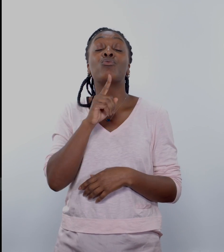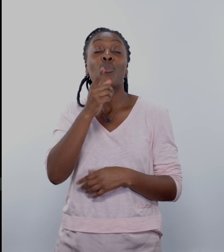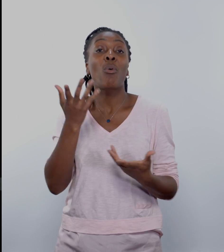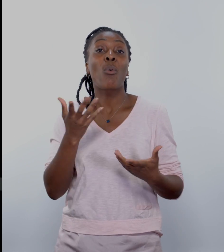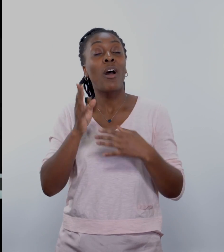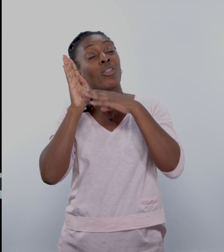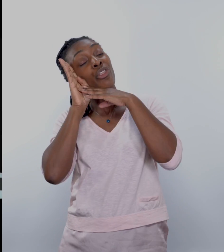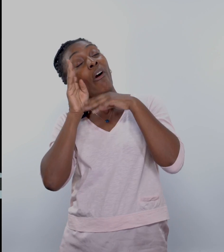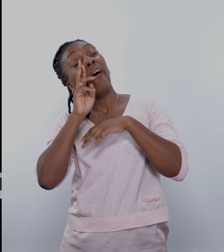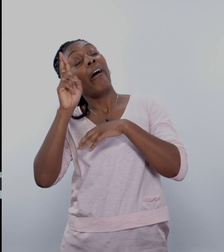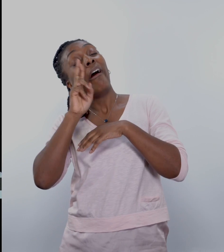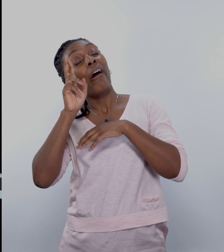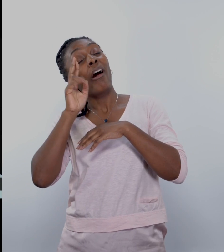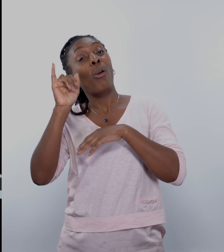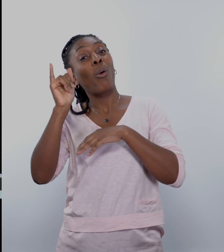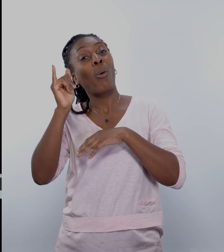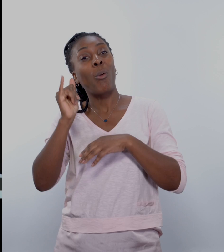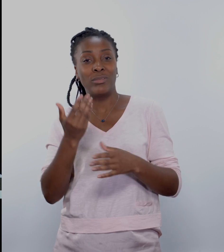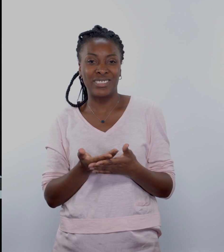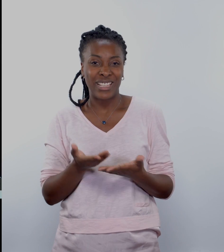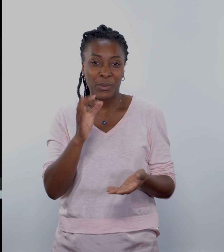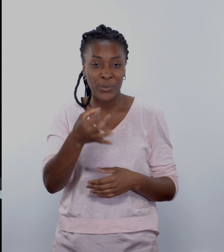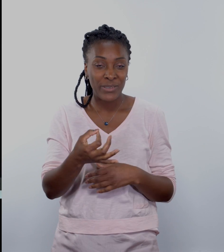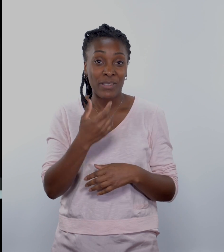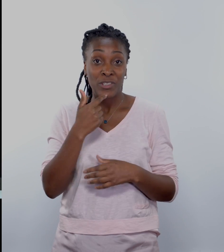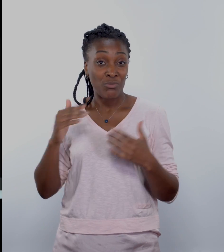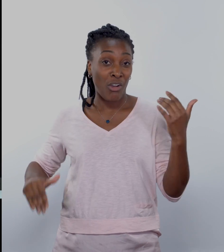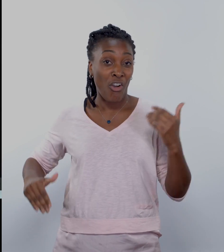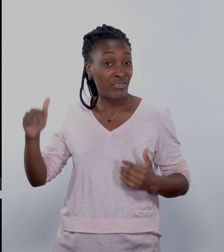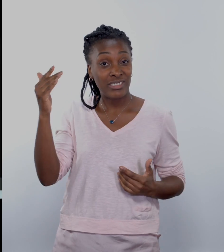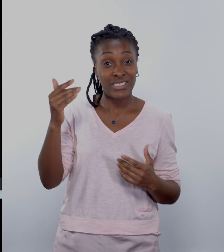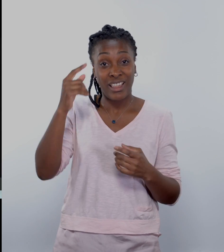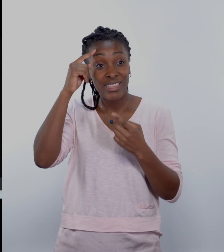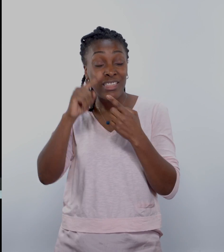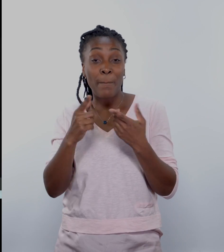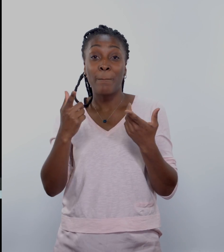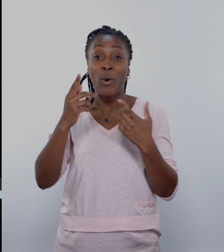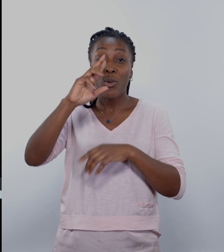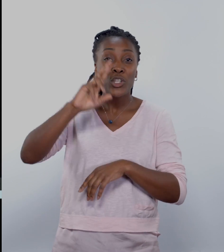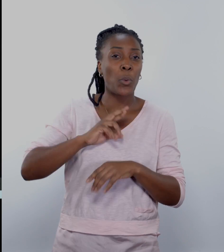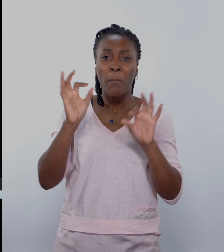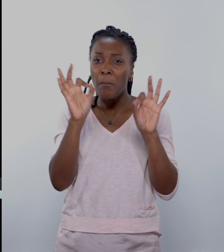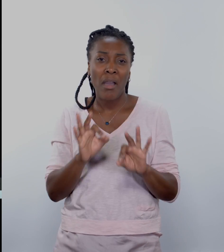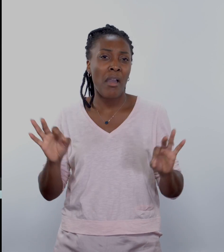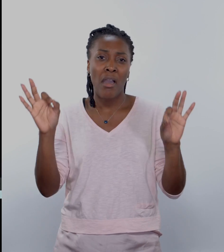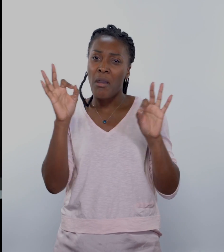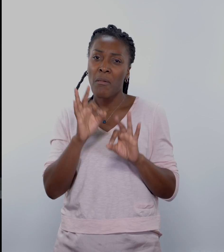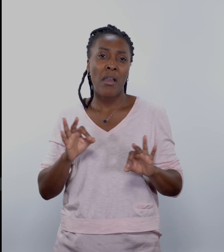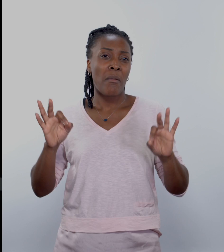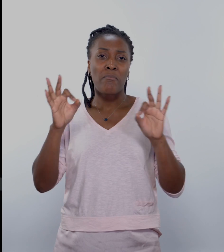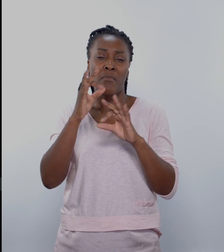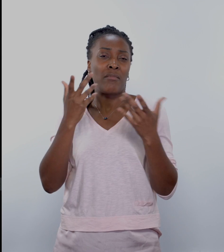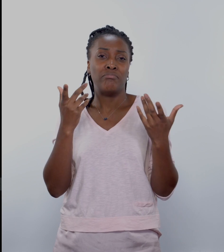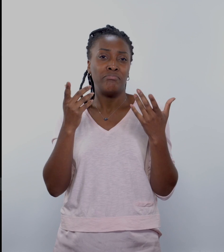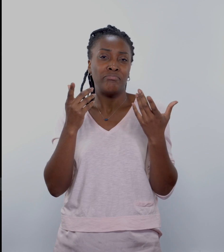grâce matinée. Donc j'avais vraiment aucune notion religieuse quand j'étais jeune et j'ai grandi vraiment dans ce